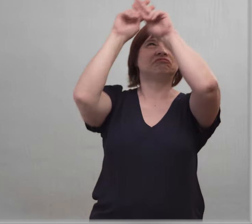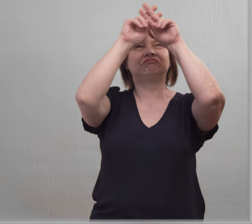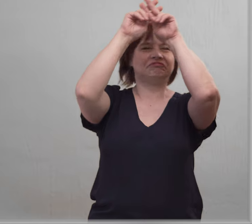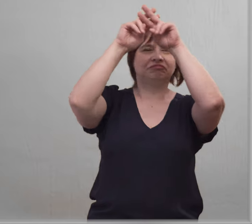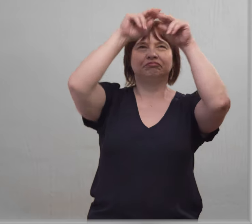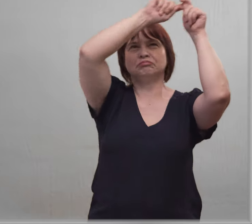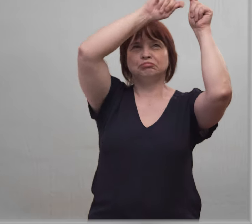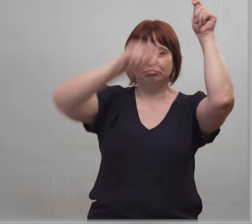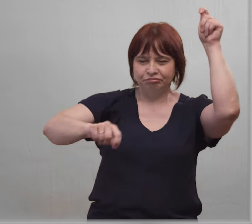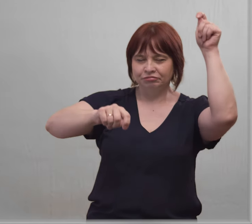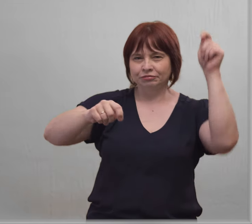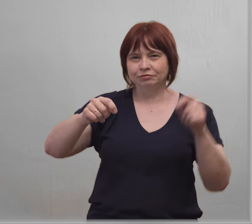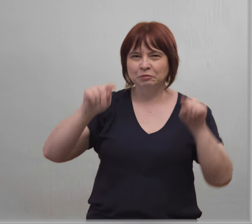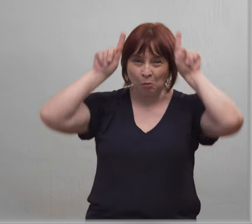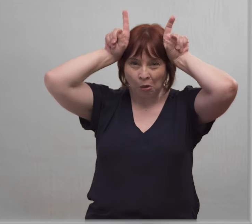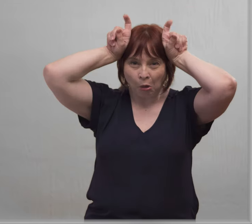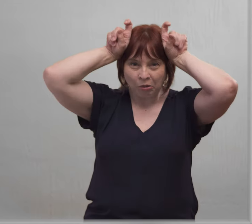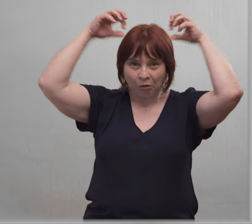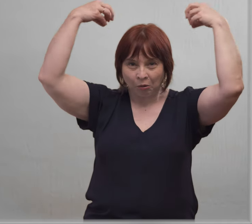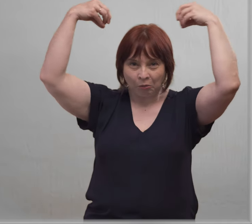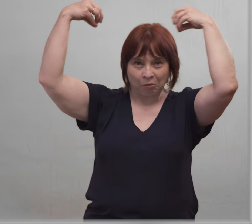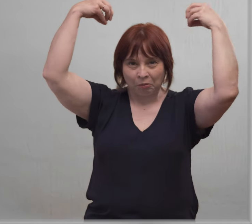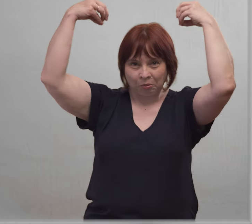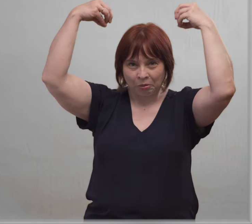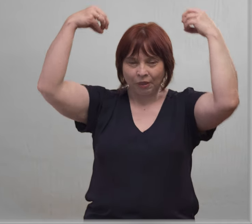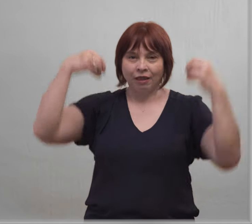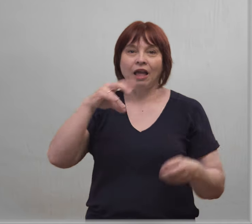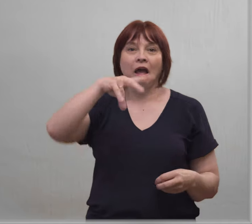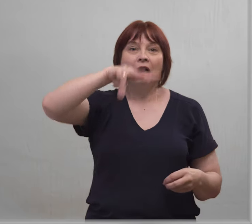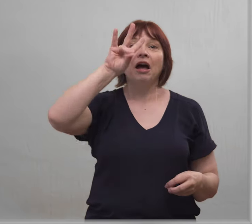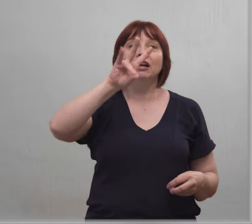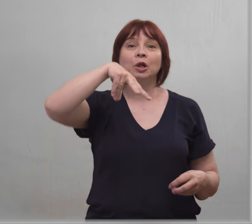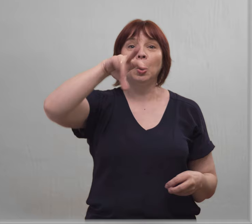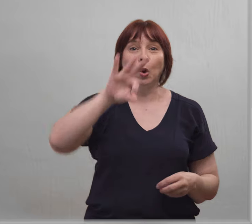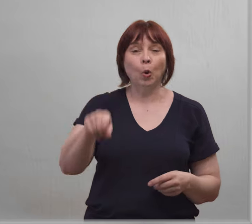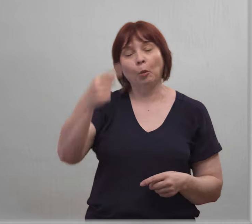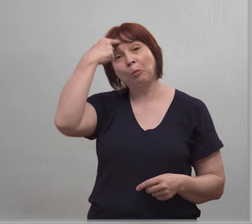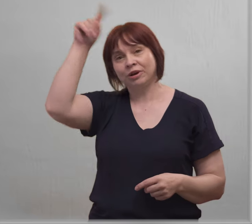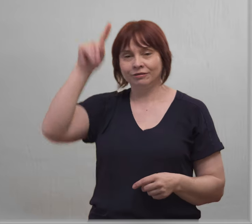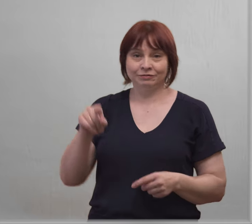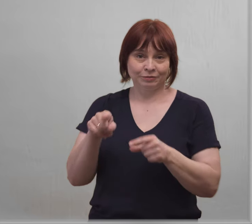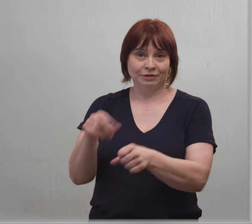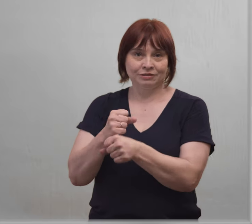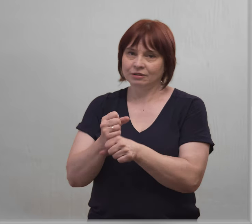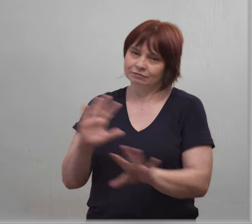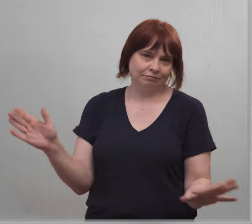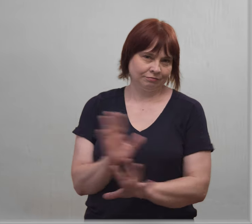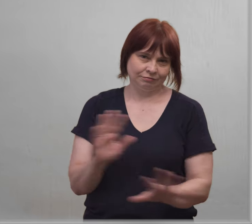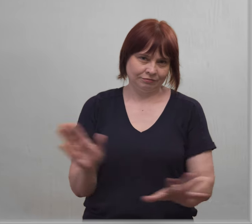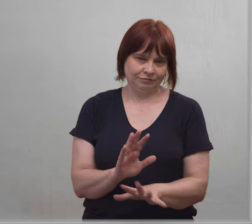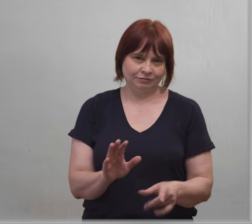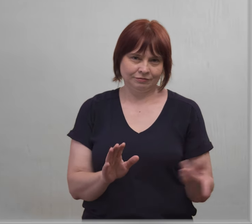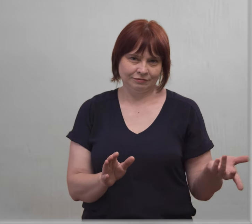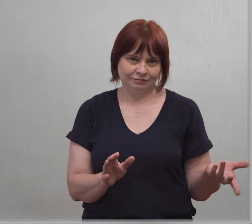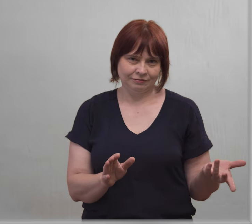придумал то, что он придумал. Нет. Кто-то взял из земли металл, из